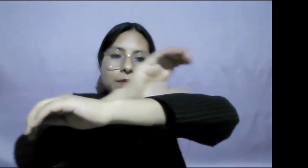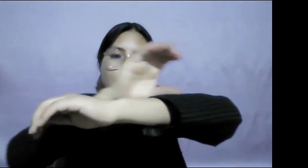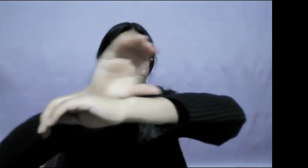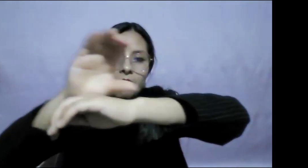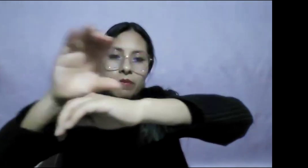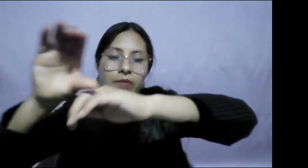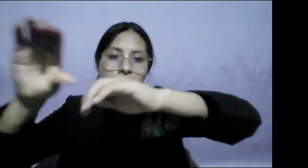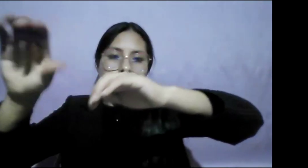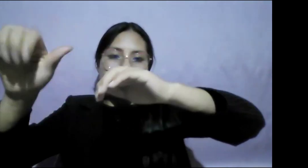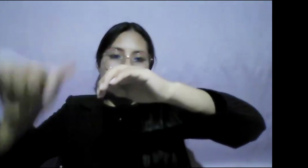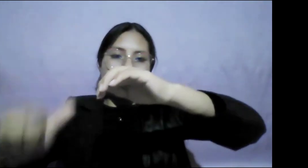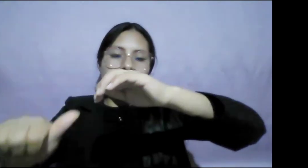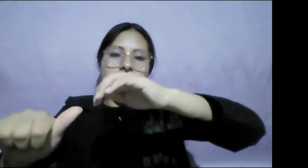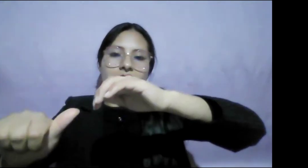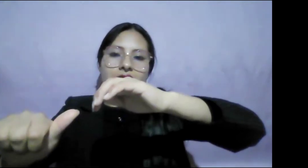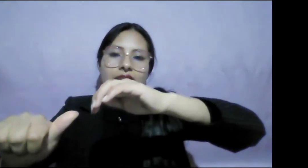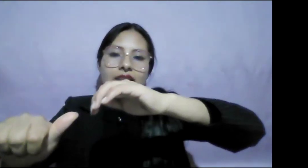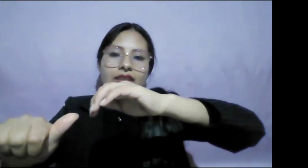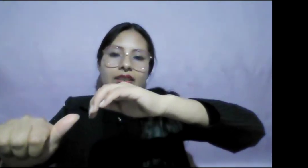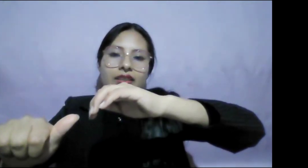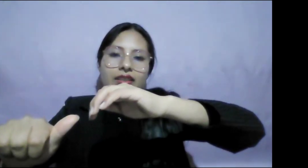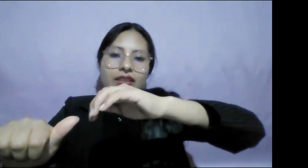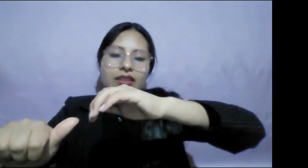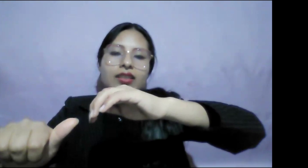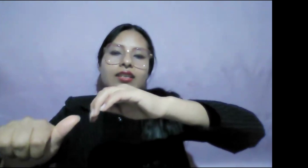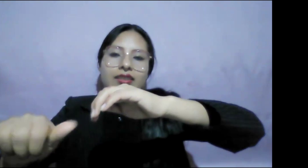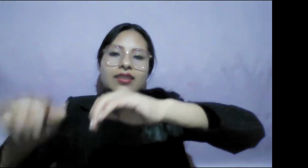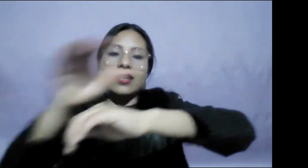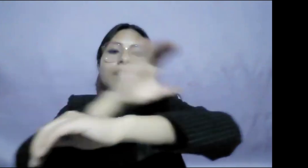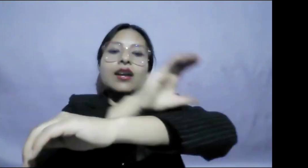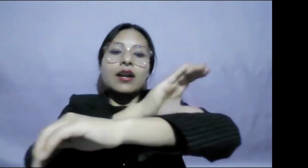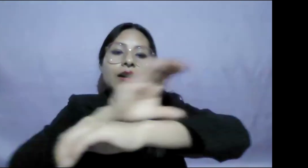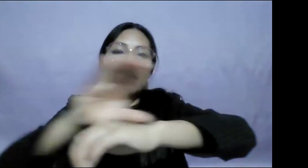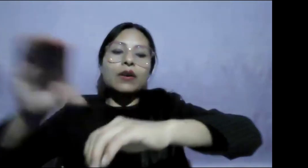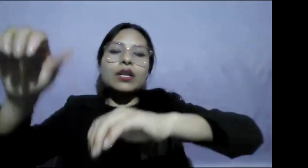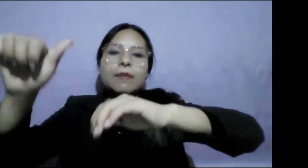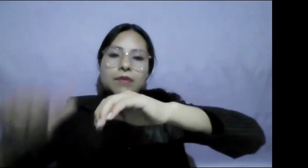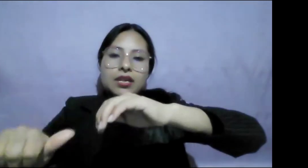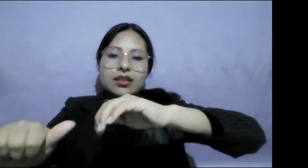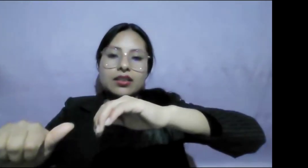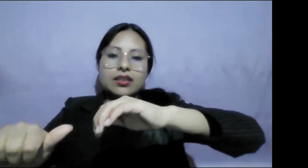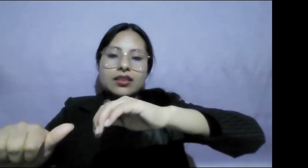a el lindo departamento de cajamarca los baños de